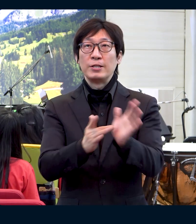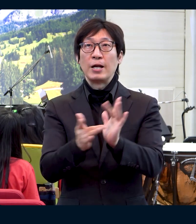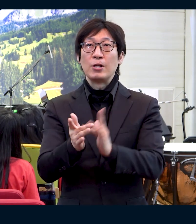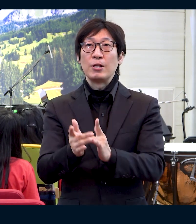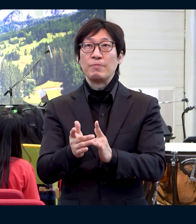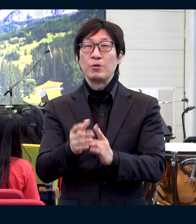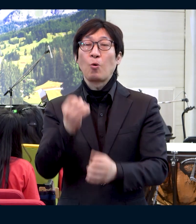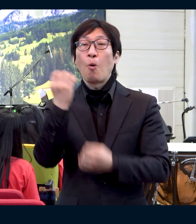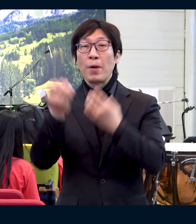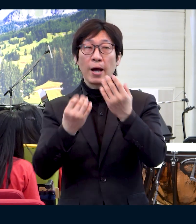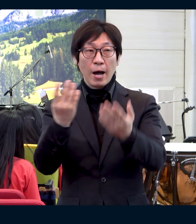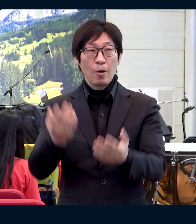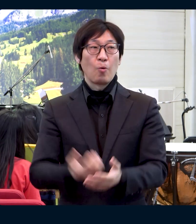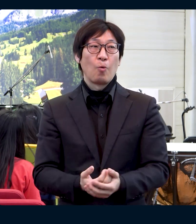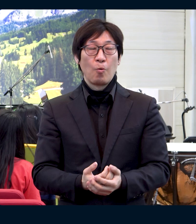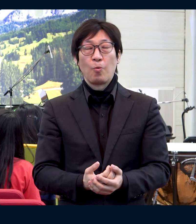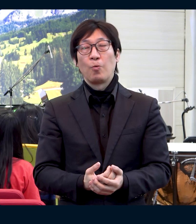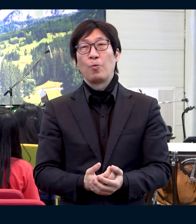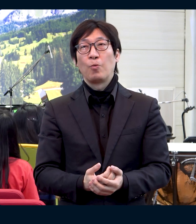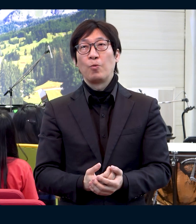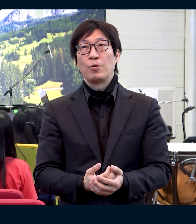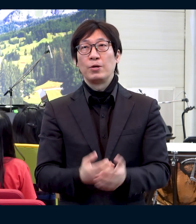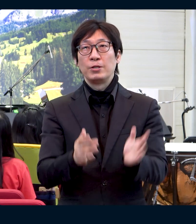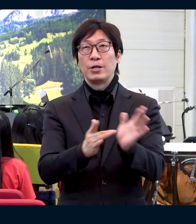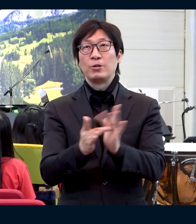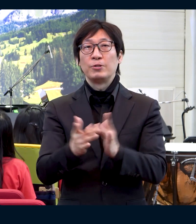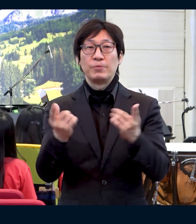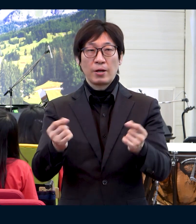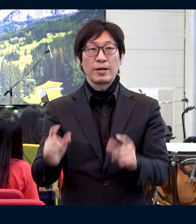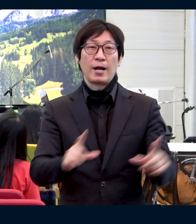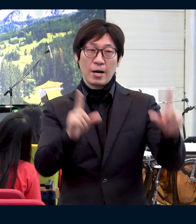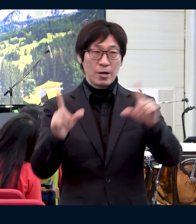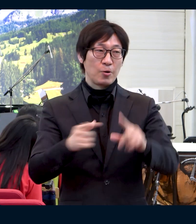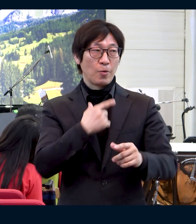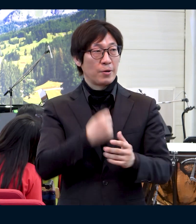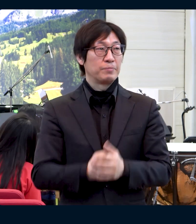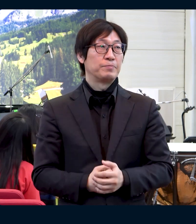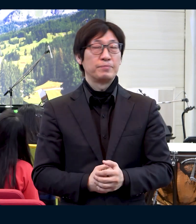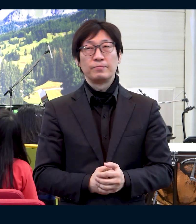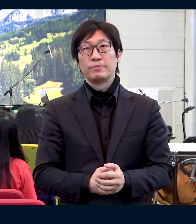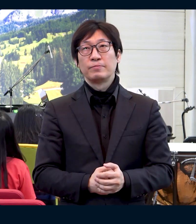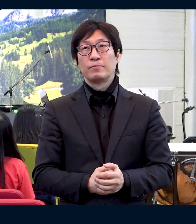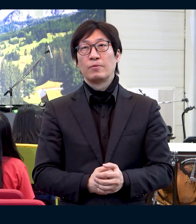예수님을 고백하고 예수님처럼 살겠습니다.